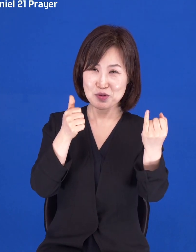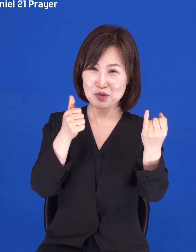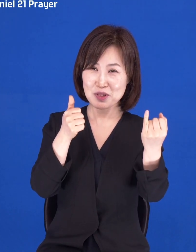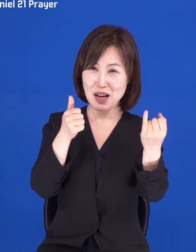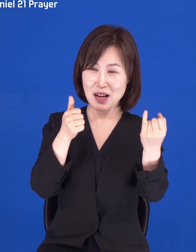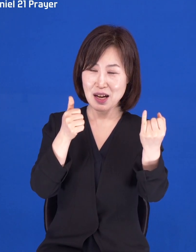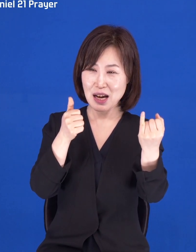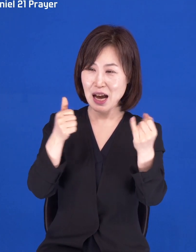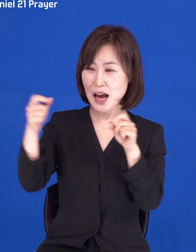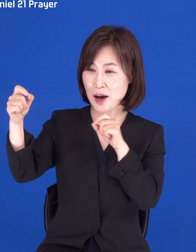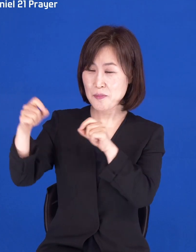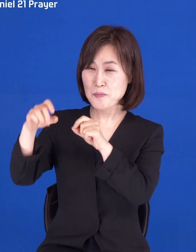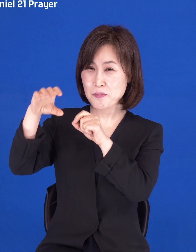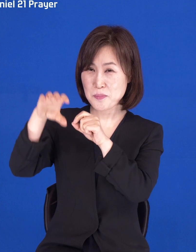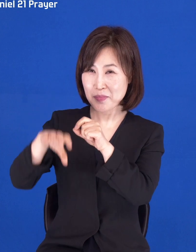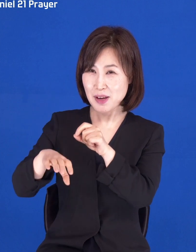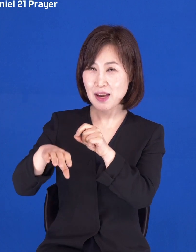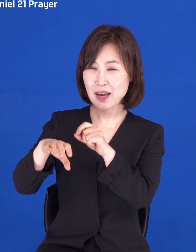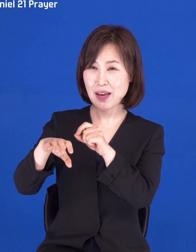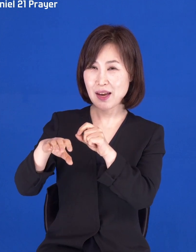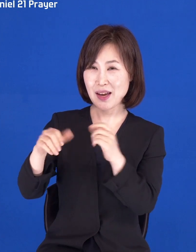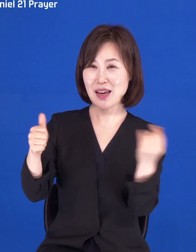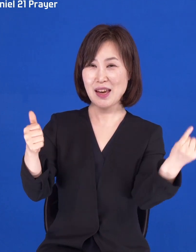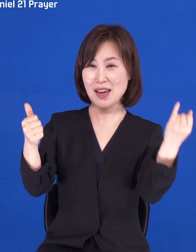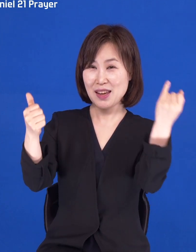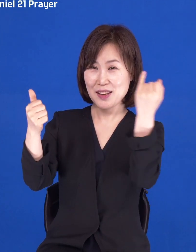신부 그 앞